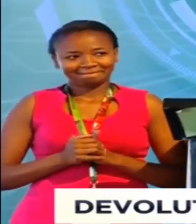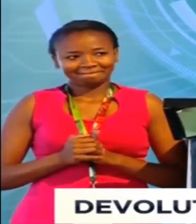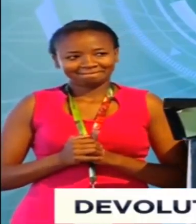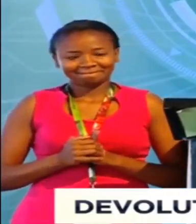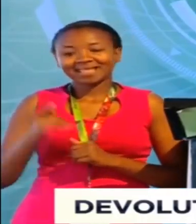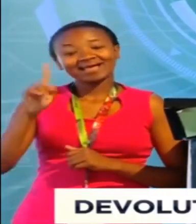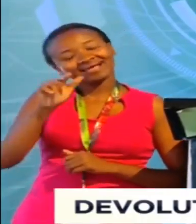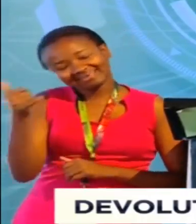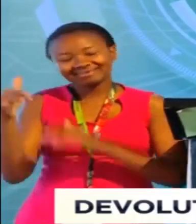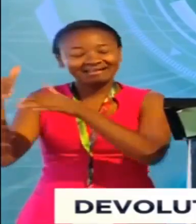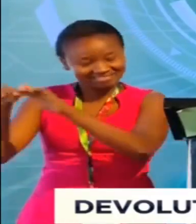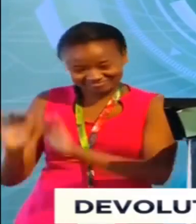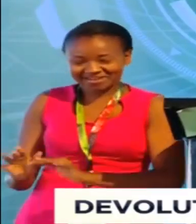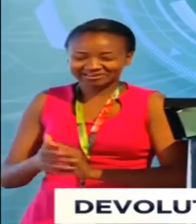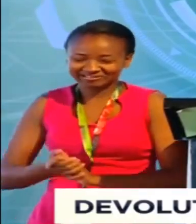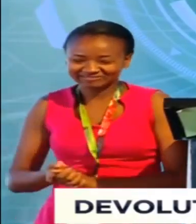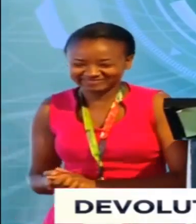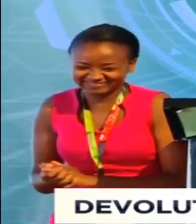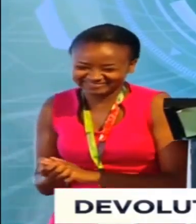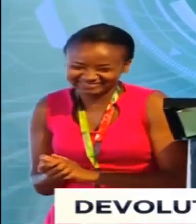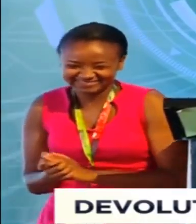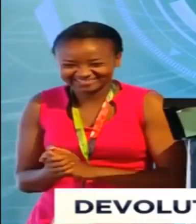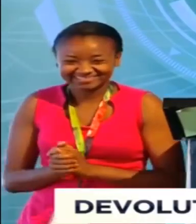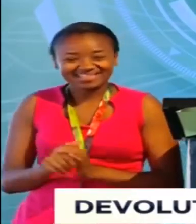kwa mazishi ingine.